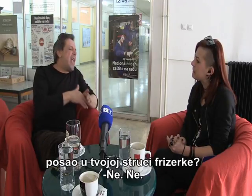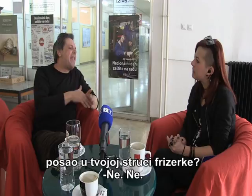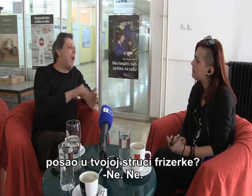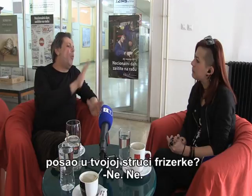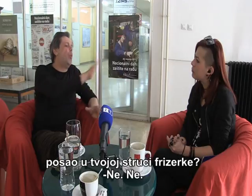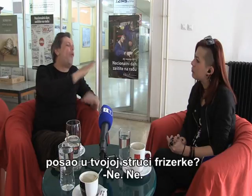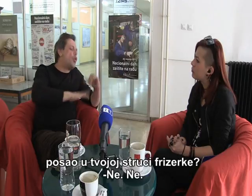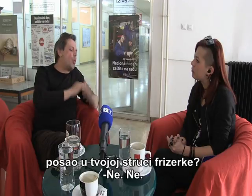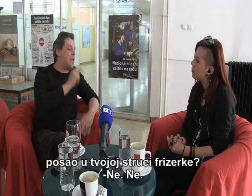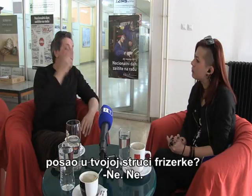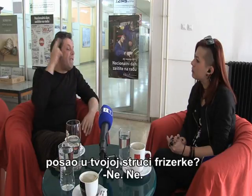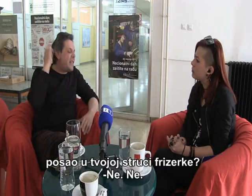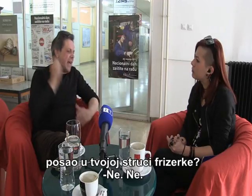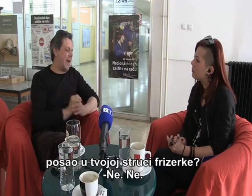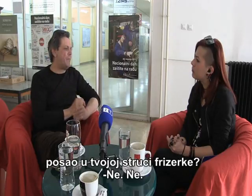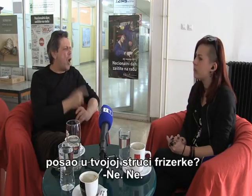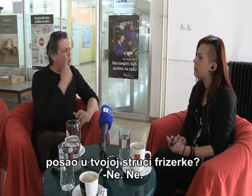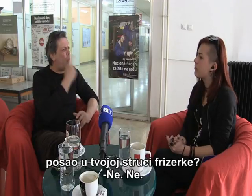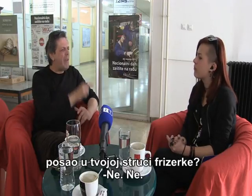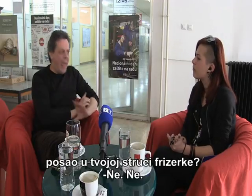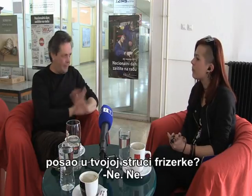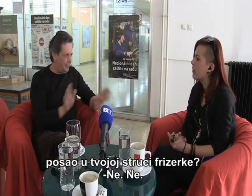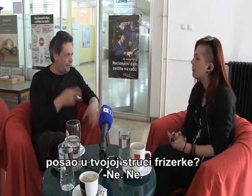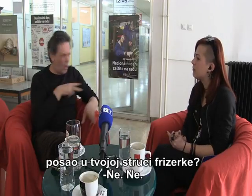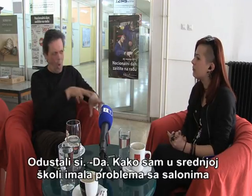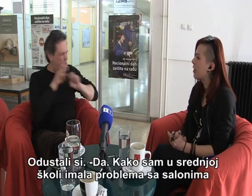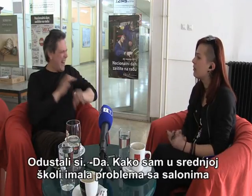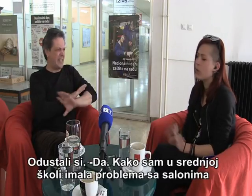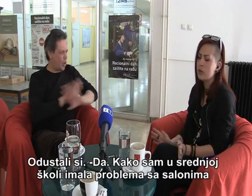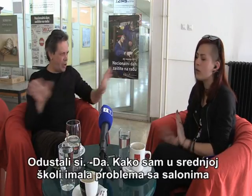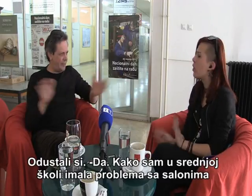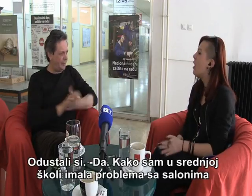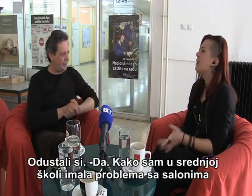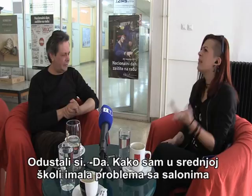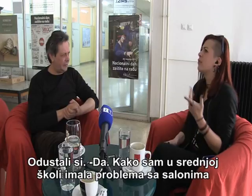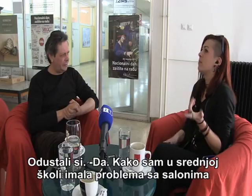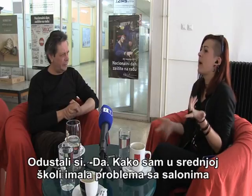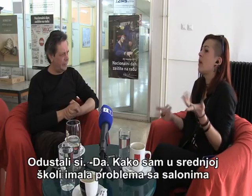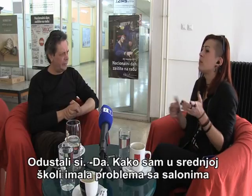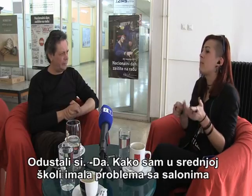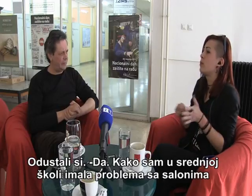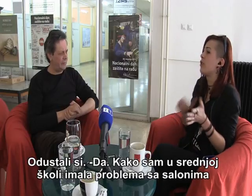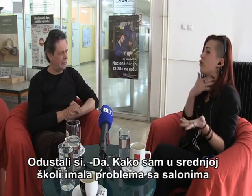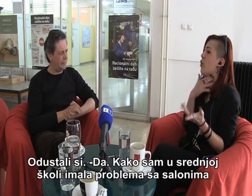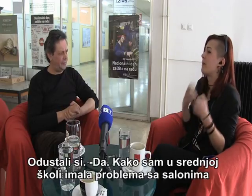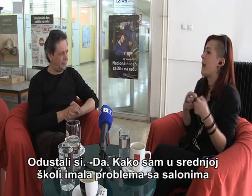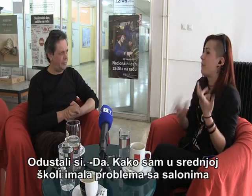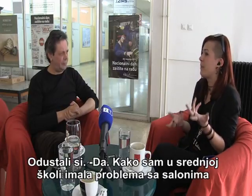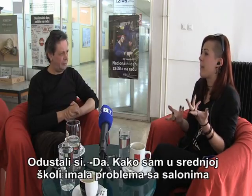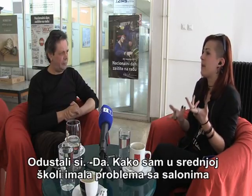zaposlenje u tvojoj struci, frizerka. Koliko, ne, odustala si skroz. Pa kako sam ja u tijednu školu imala problema,